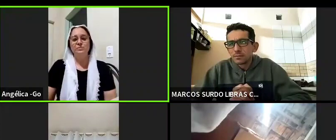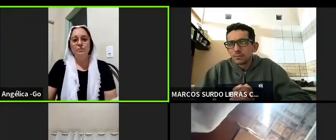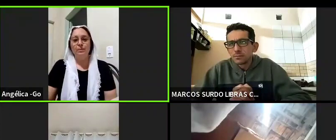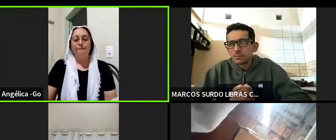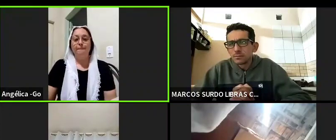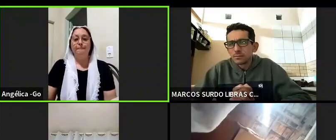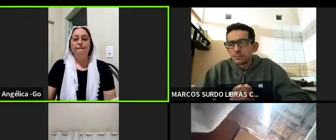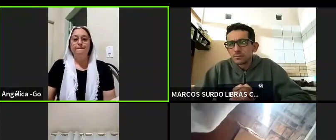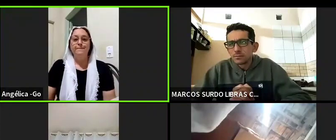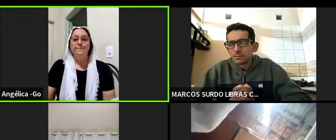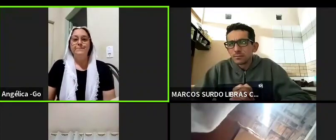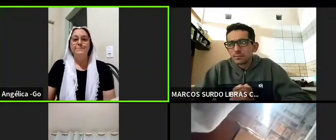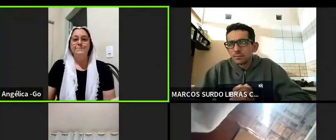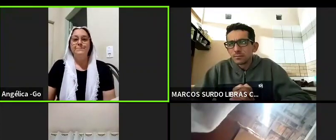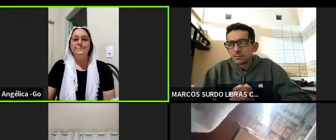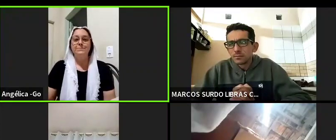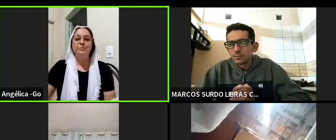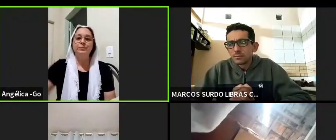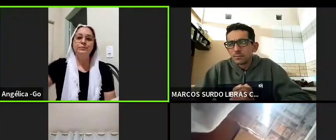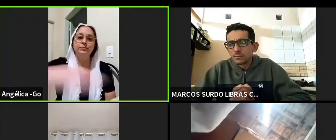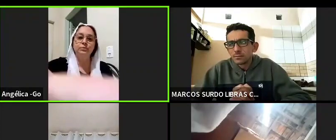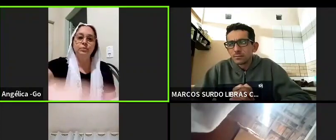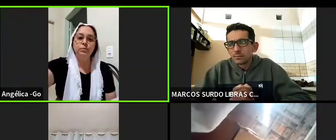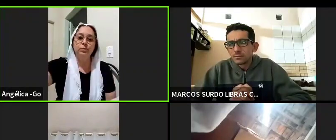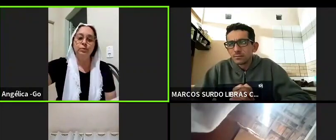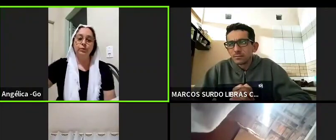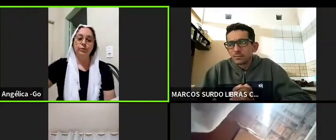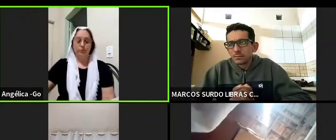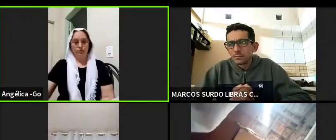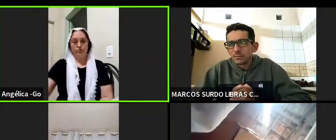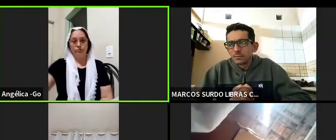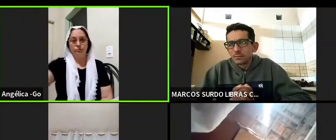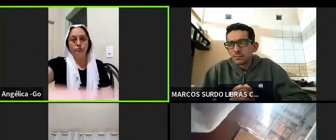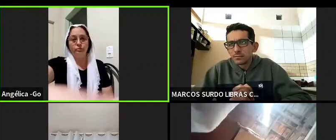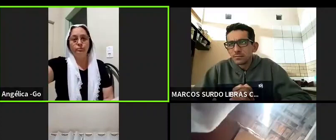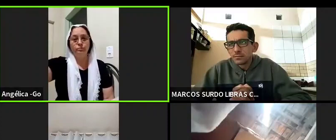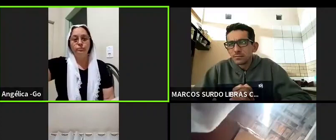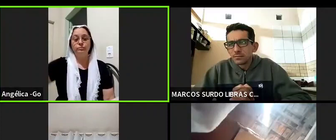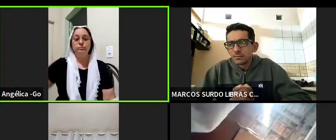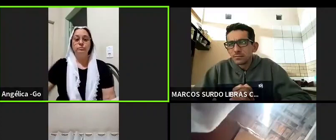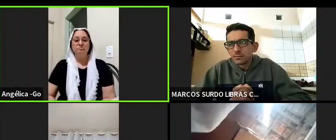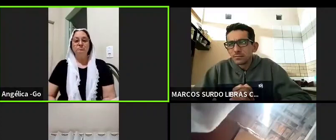se engana, porque as tuas raízes estão no reino da glória de Deus.